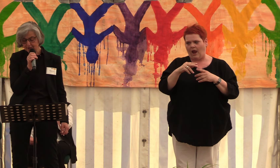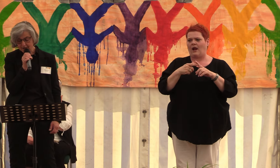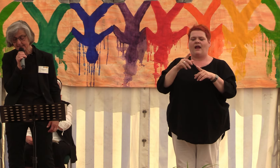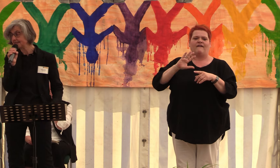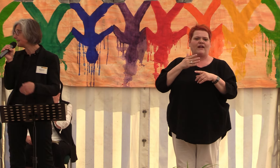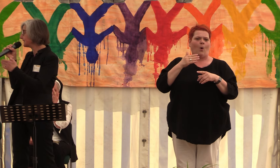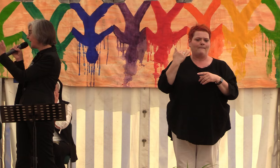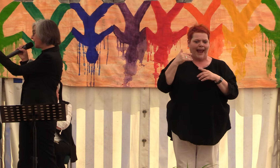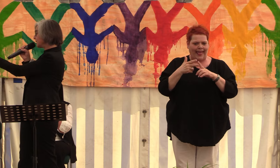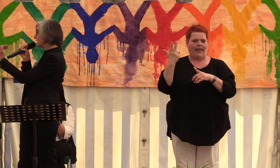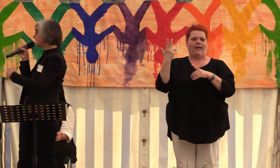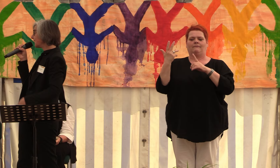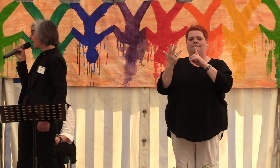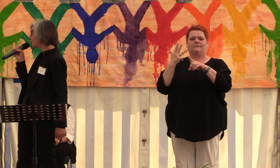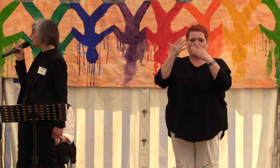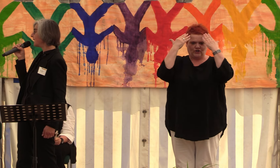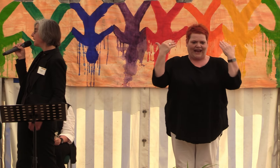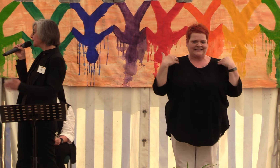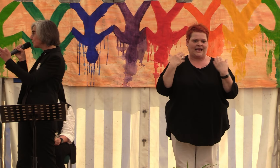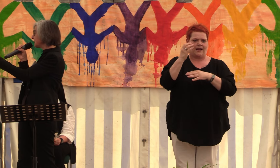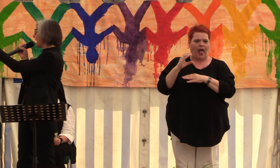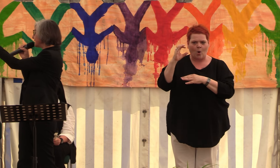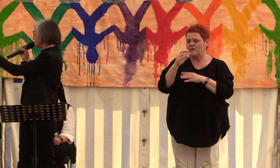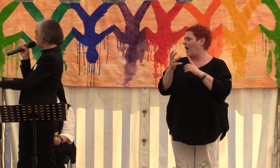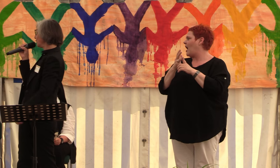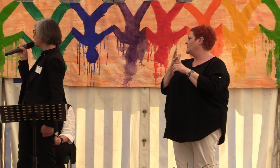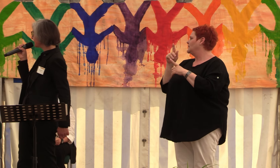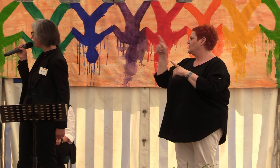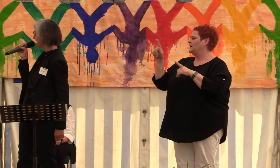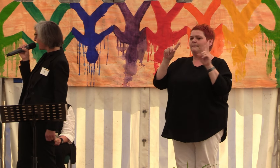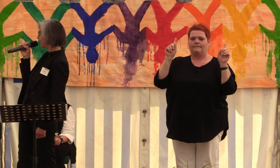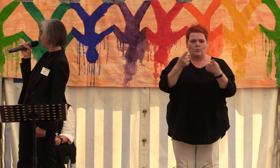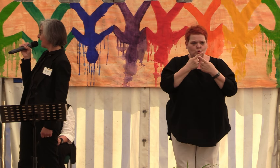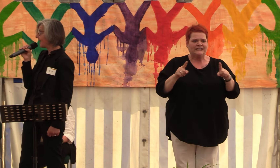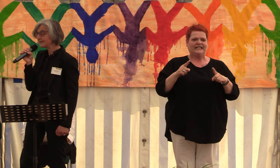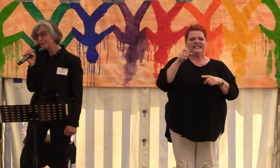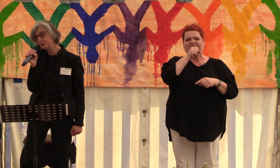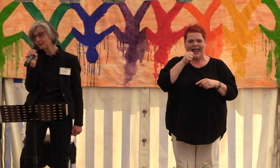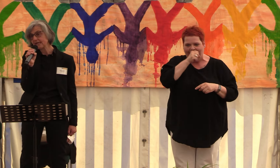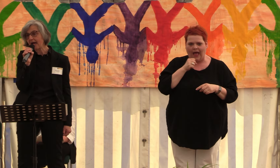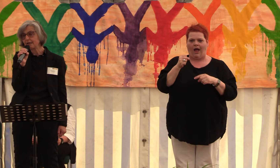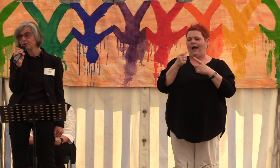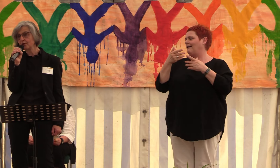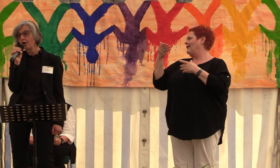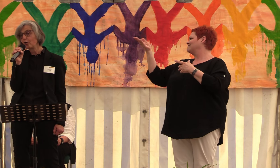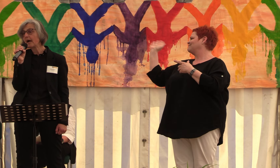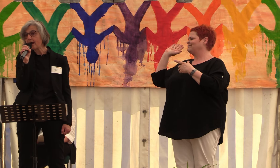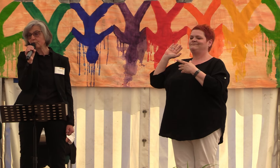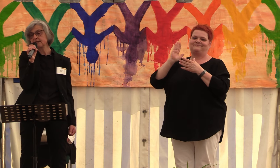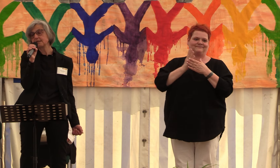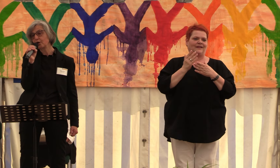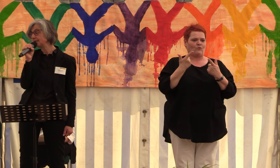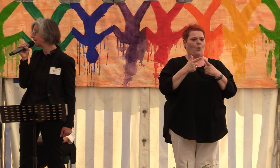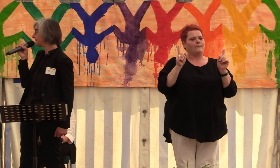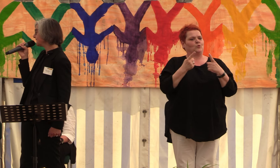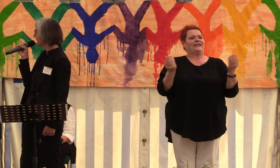Meile, die den organisiert, bei der Schwester Claudia, den Musikanten und den Sängern, die für die musikalische